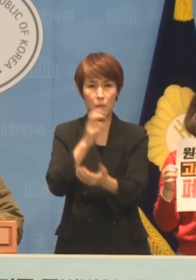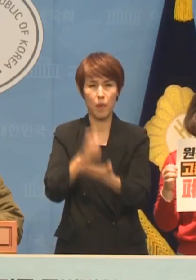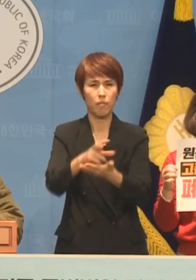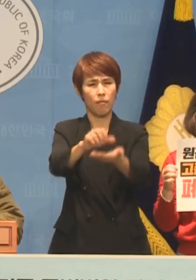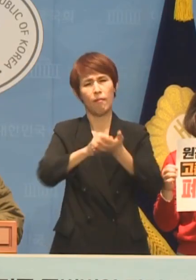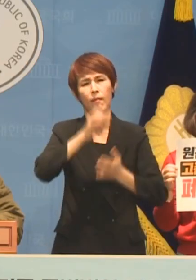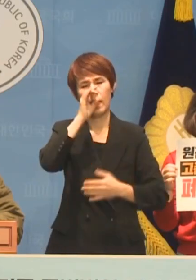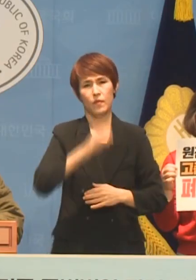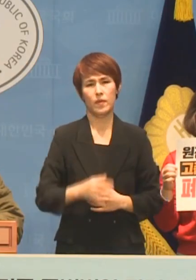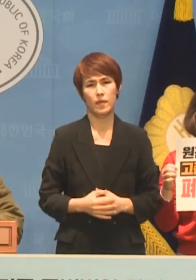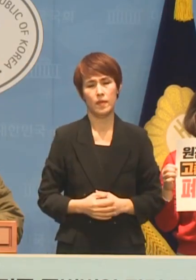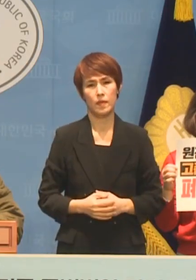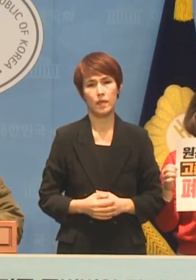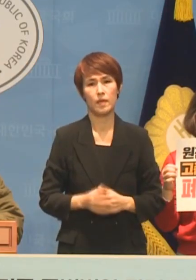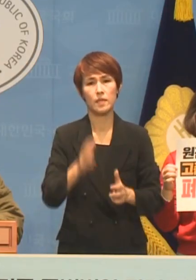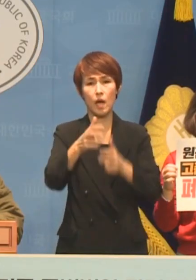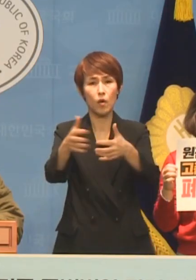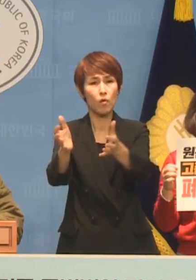수 없다.